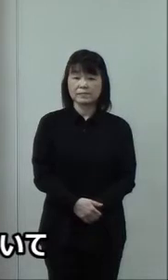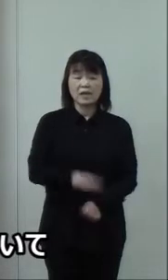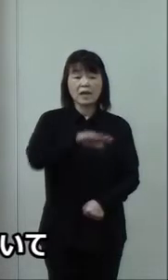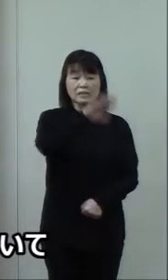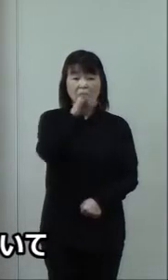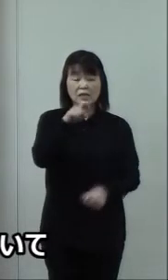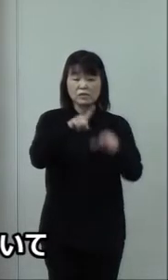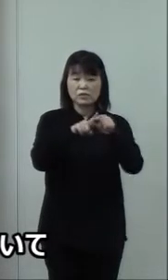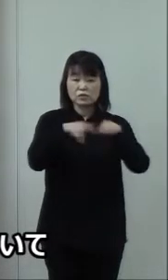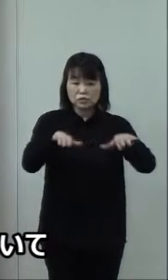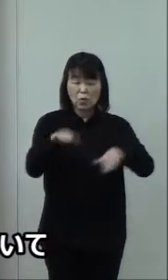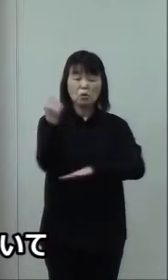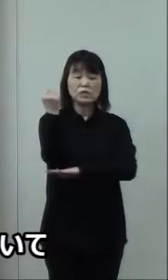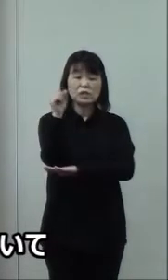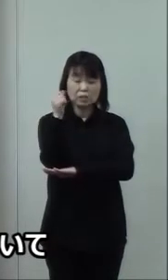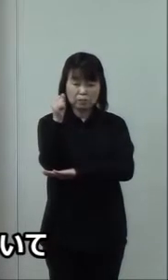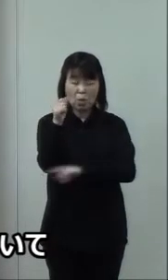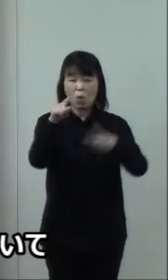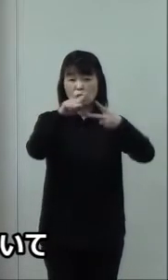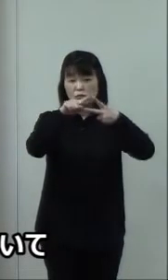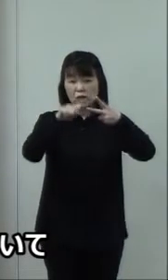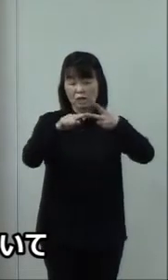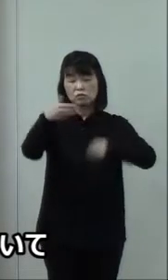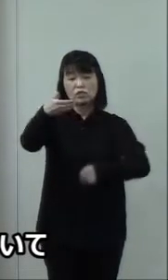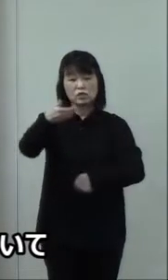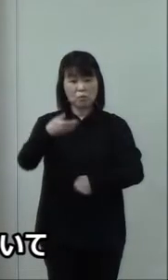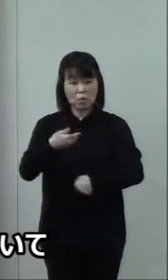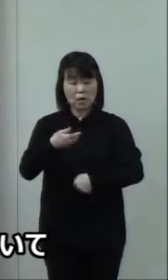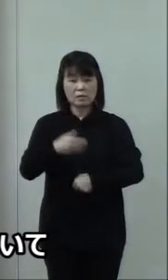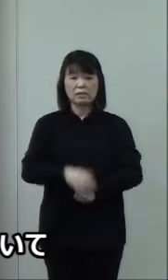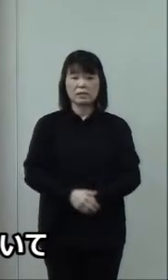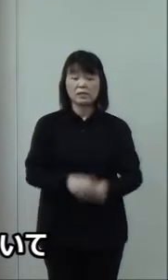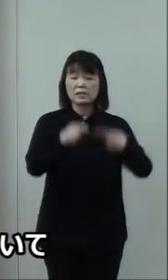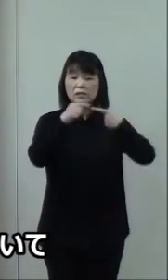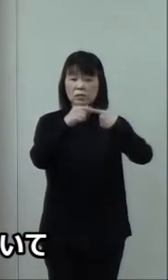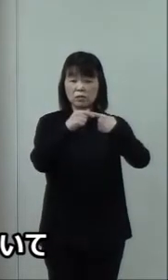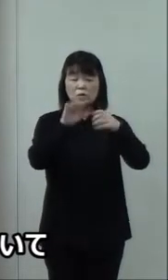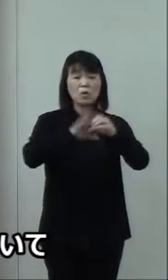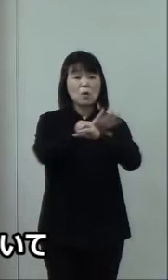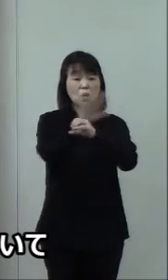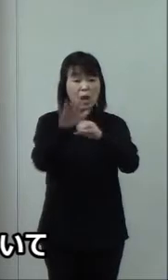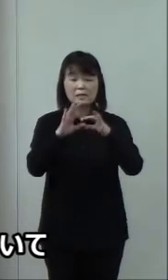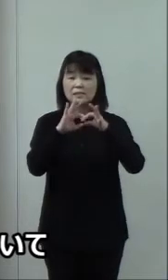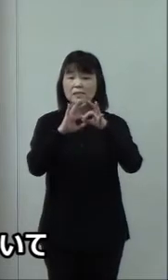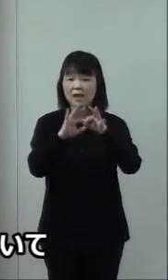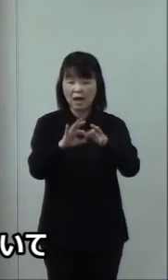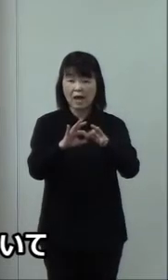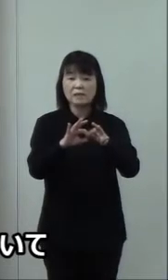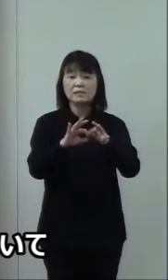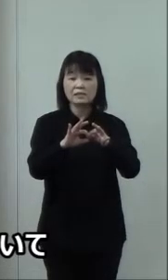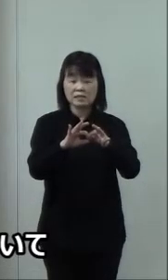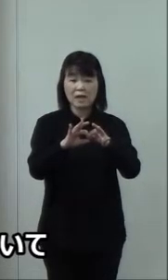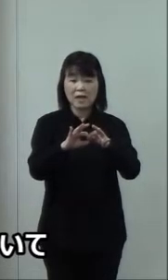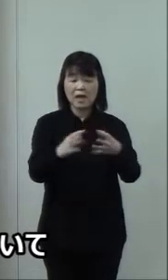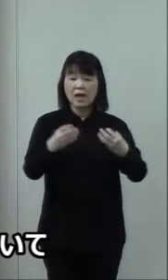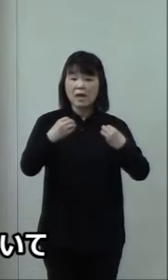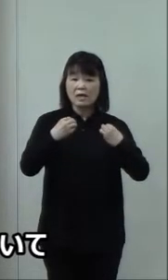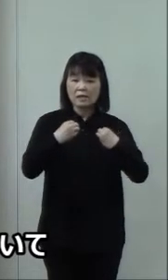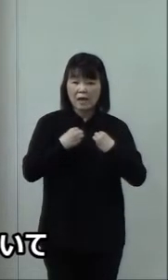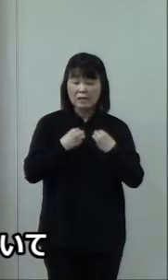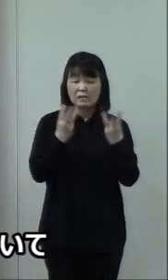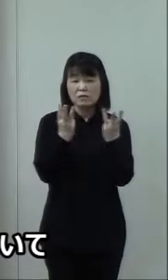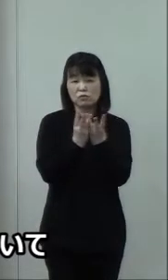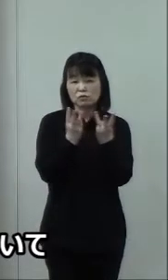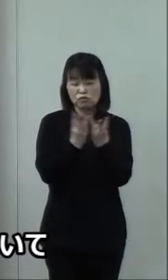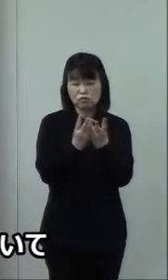山陽新報の月森です。2点ほどさせてください。コロナに関してなんですが感染者数が